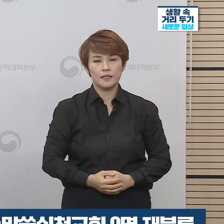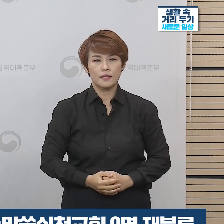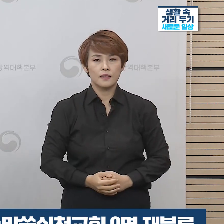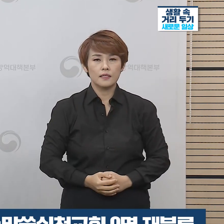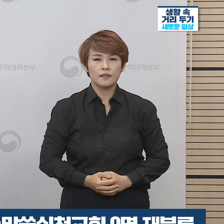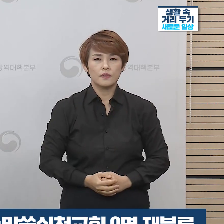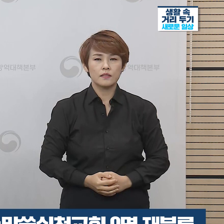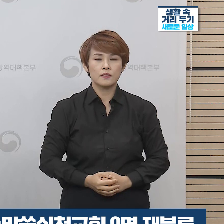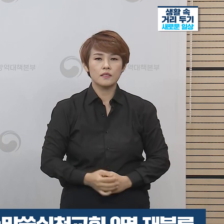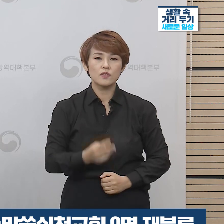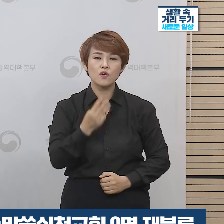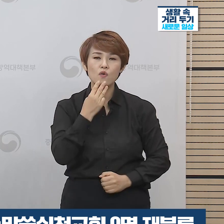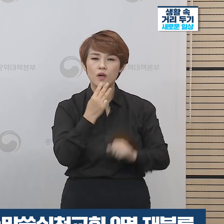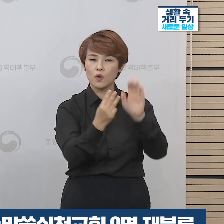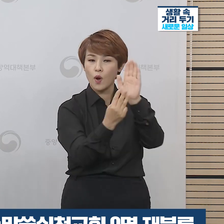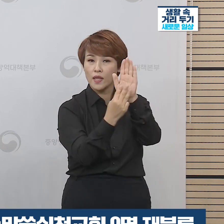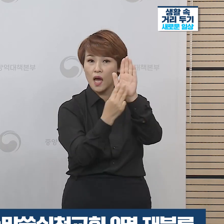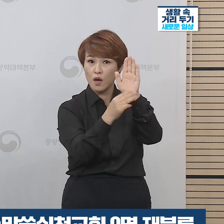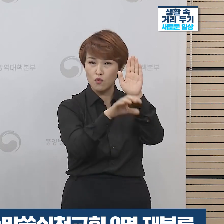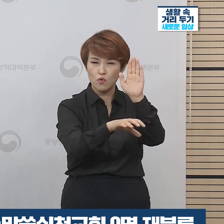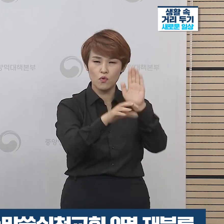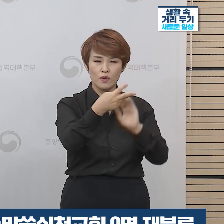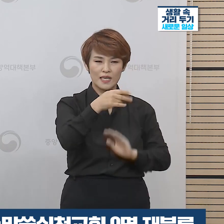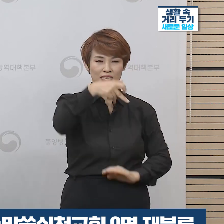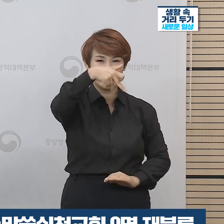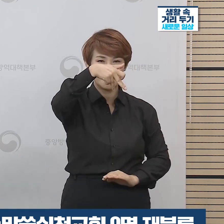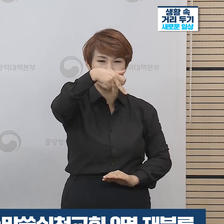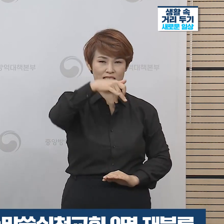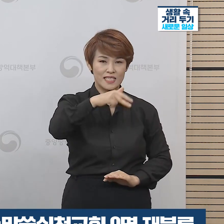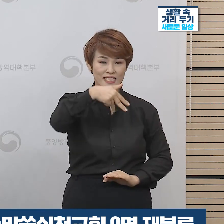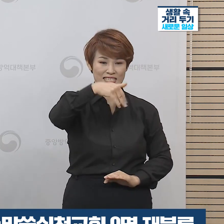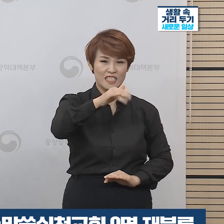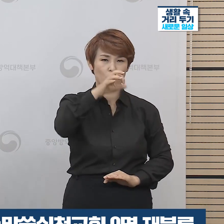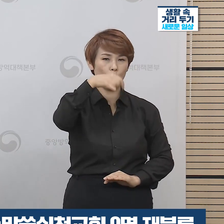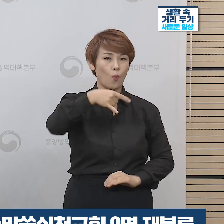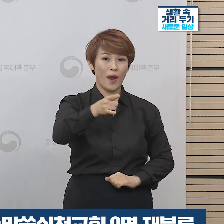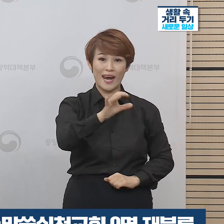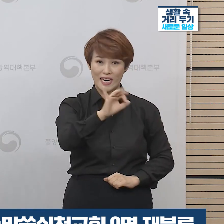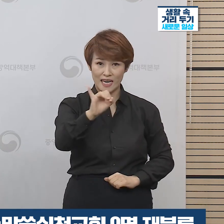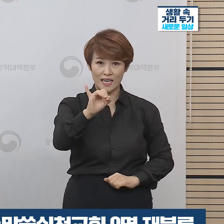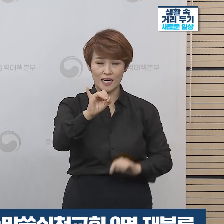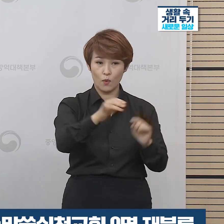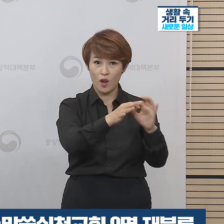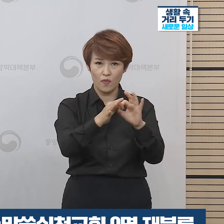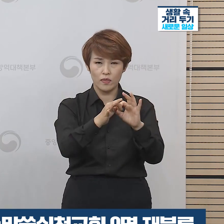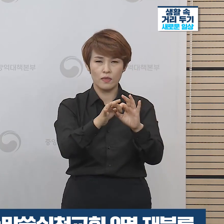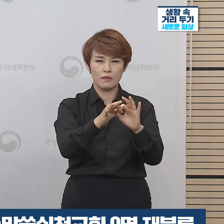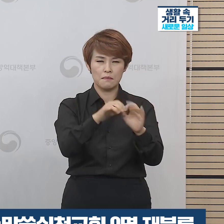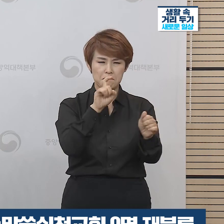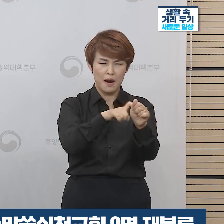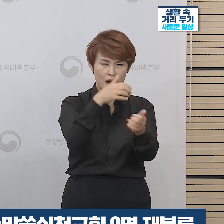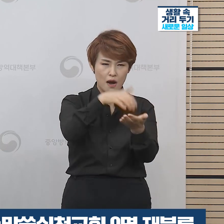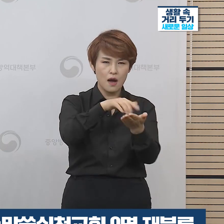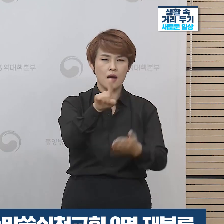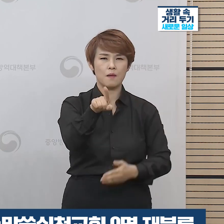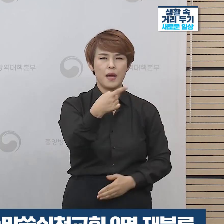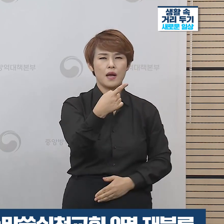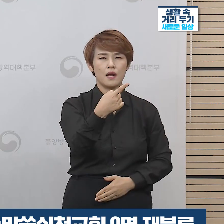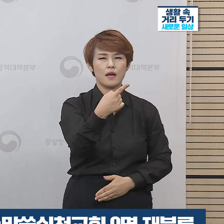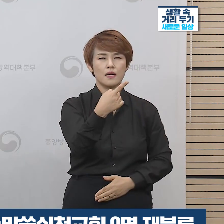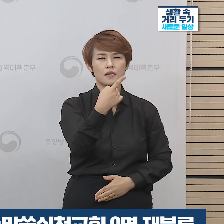다음은 서울 관악구 소재 한 밑이 웨이 와 관련된 권으로 총 116명 이 확진